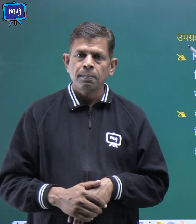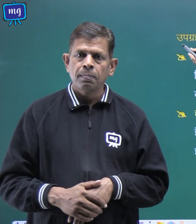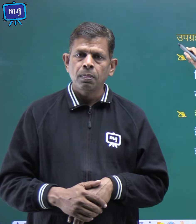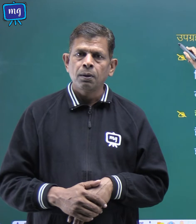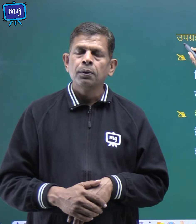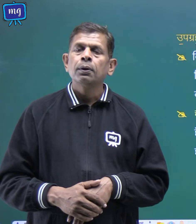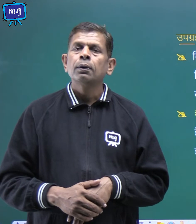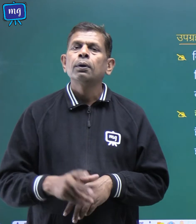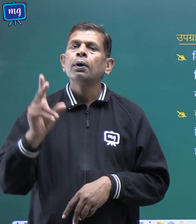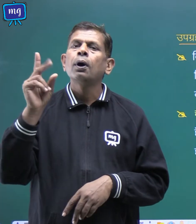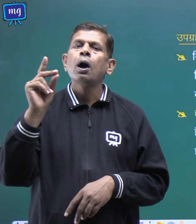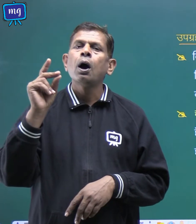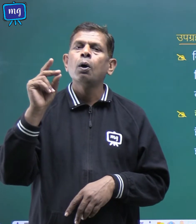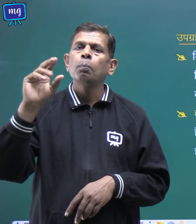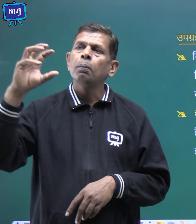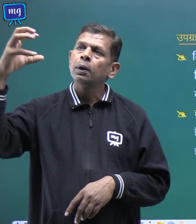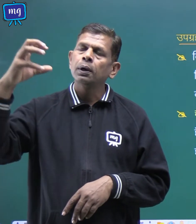उपग्रह